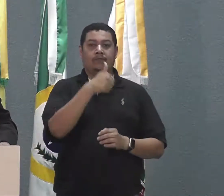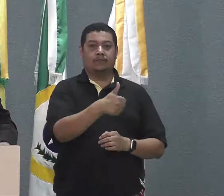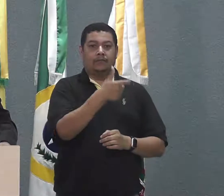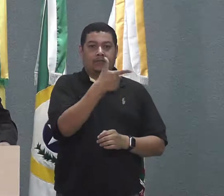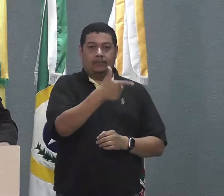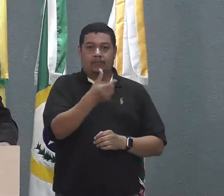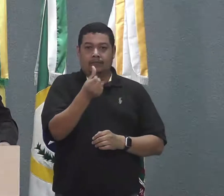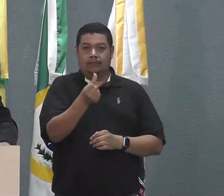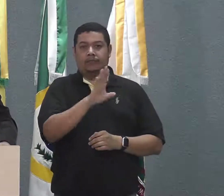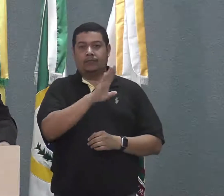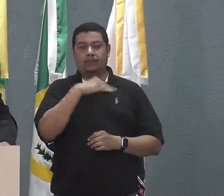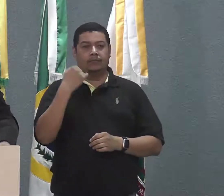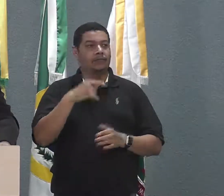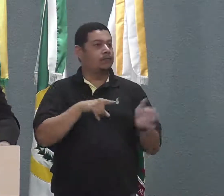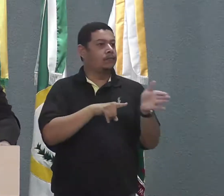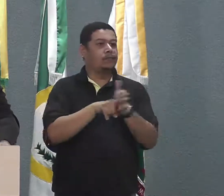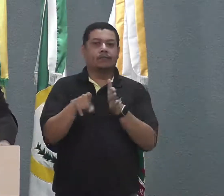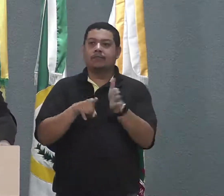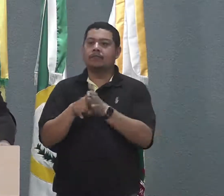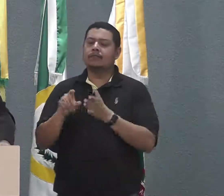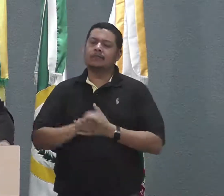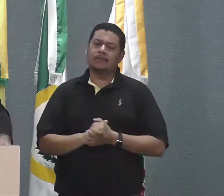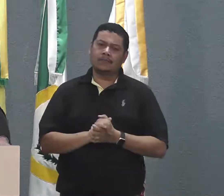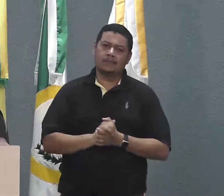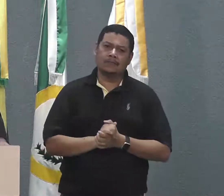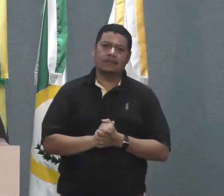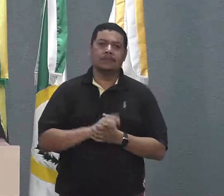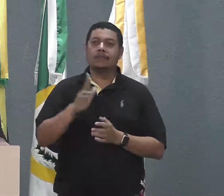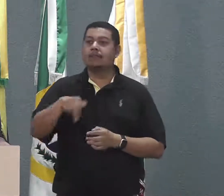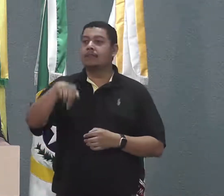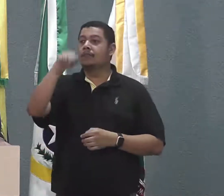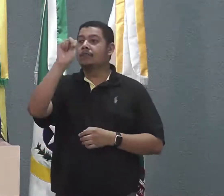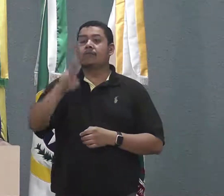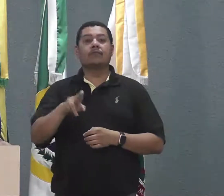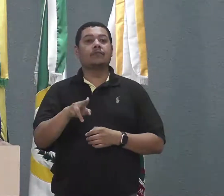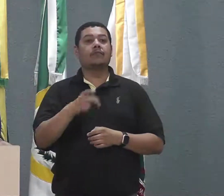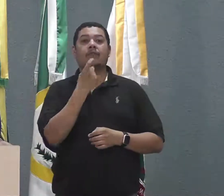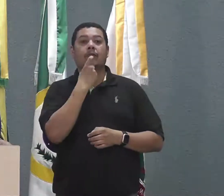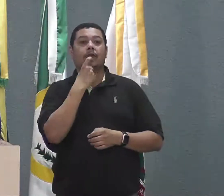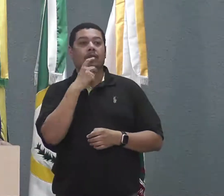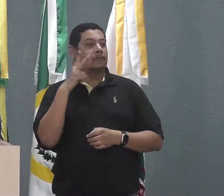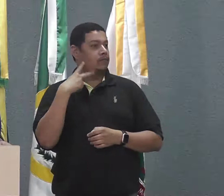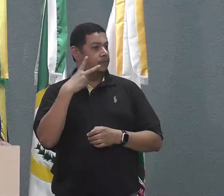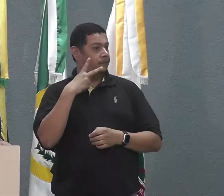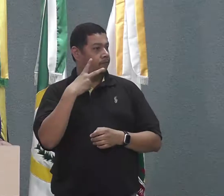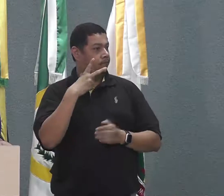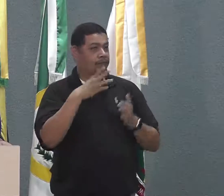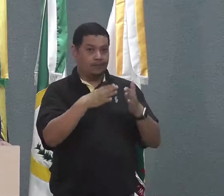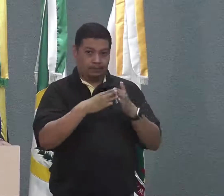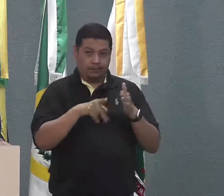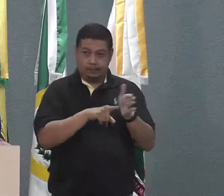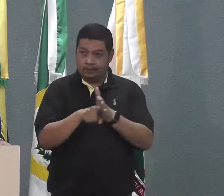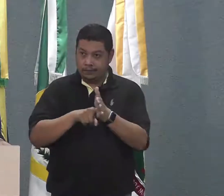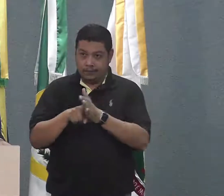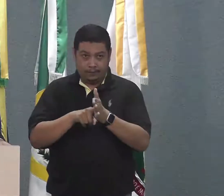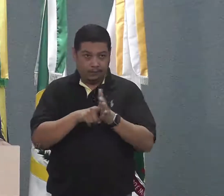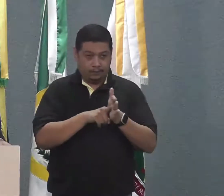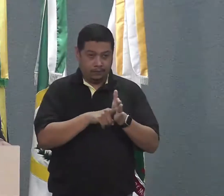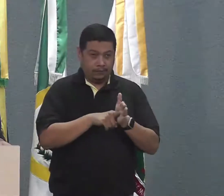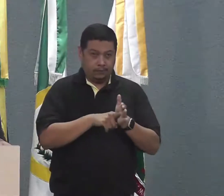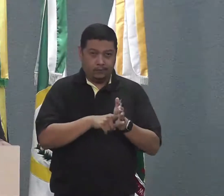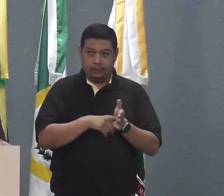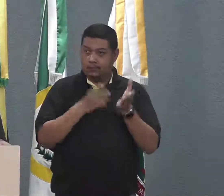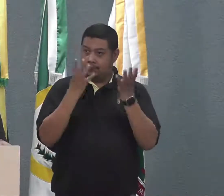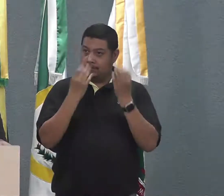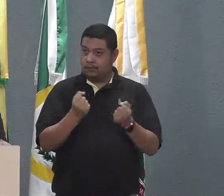mortes. A pergunta é: quem será o próximo vereador a pedir vistas e compactuar com